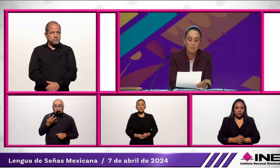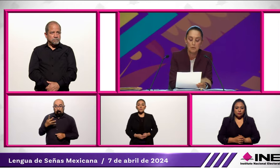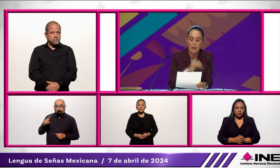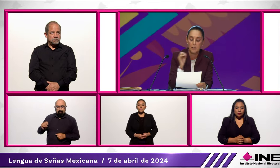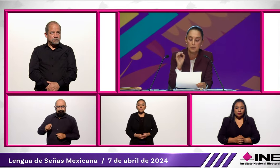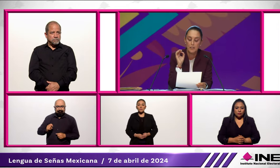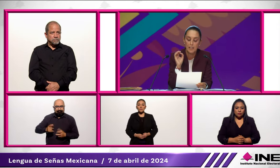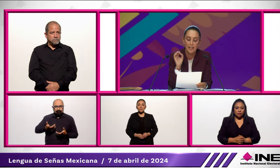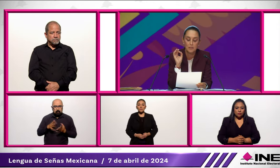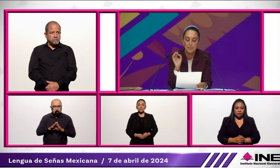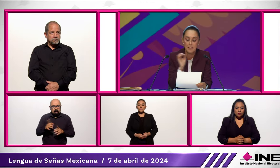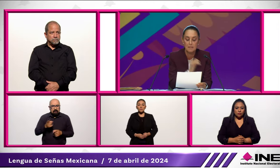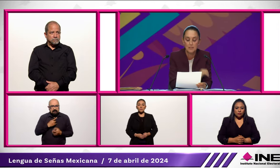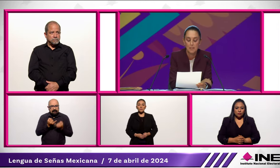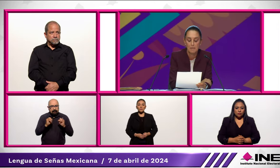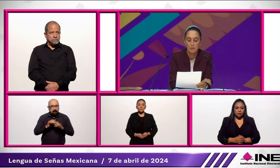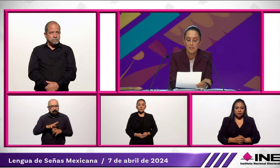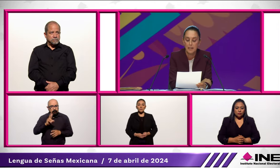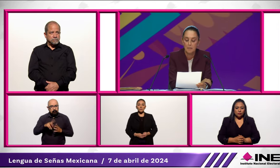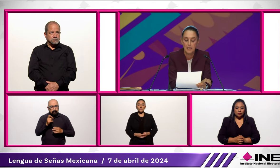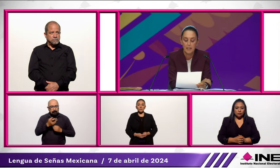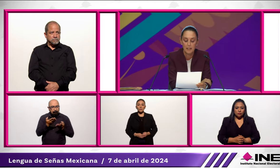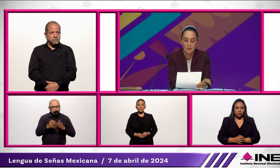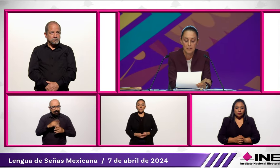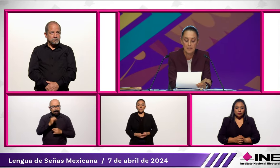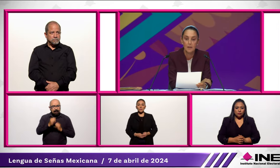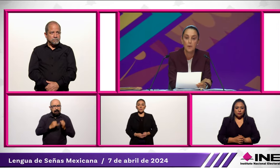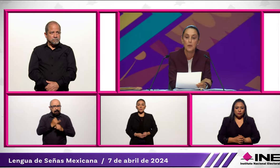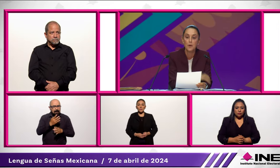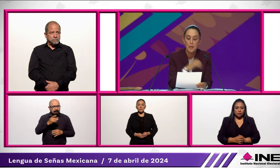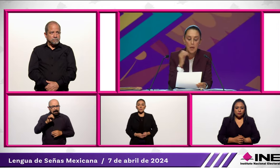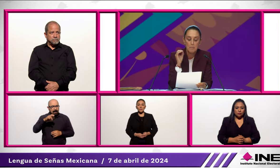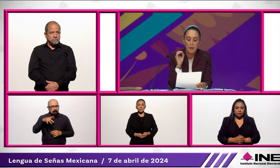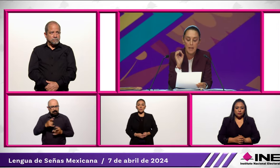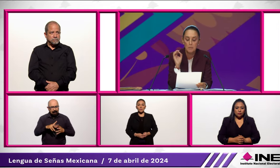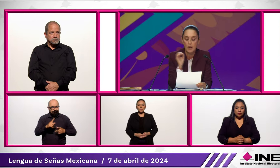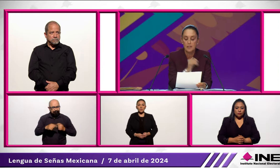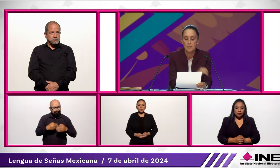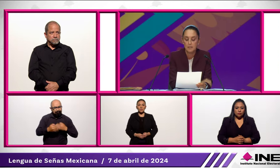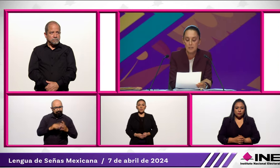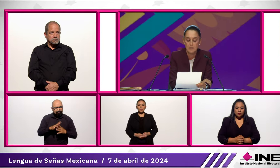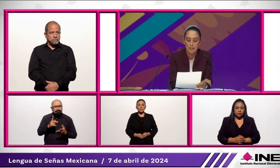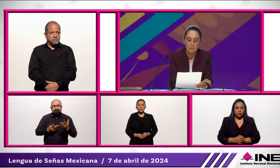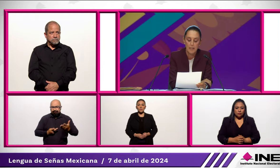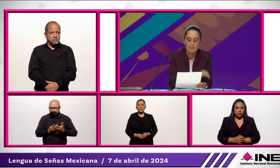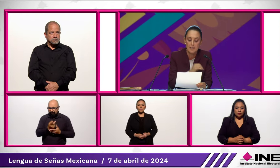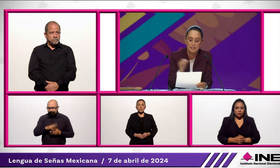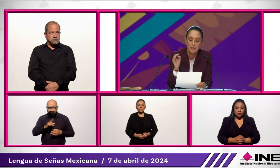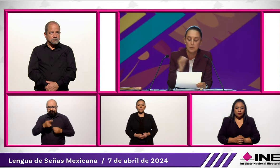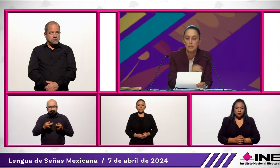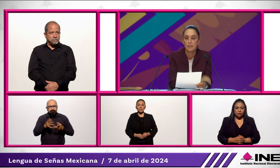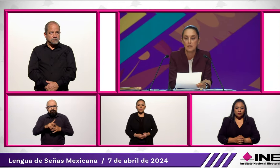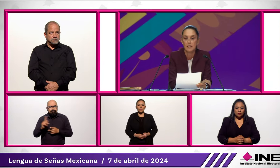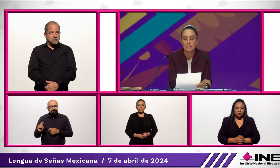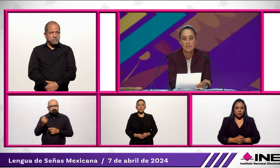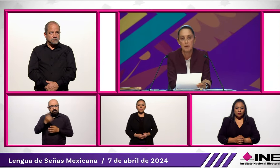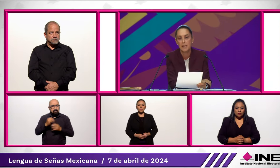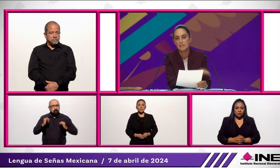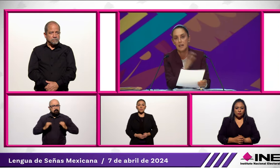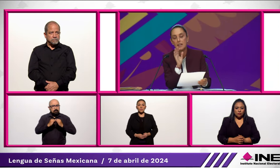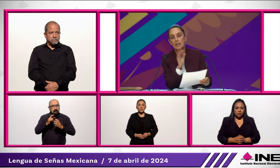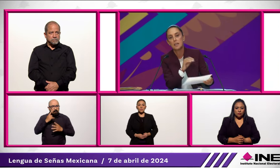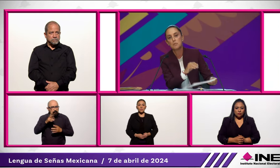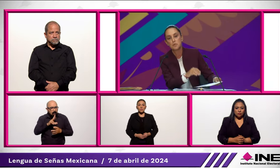Eduardo Campos para el uso de datos y servicios del Banco Interamericano de Desarrollo. Premio a la Innovación en Transparencia del Instituto Nacional